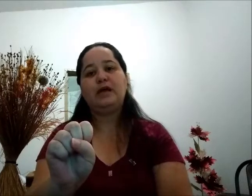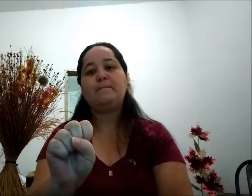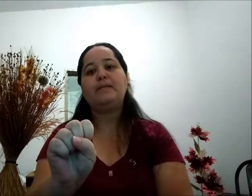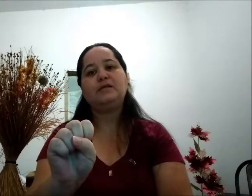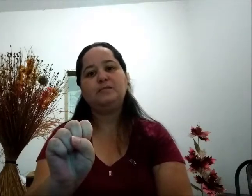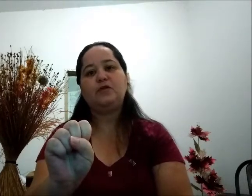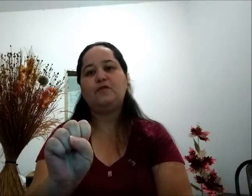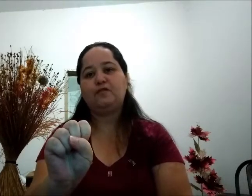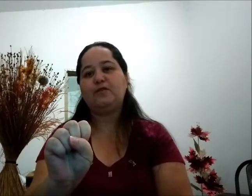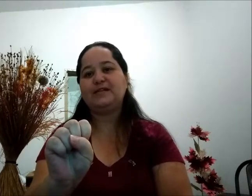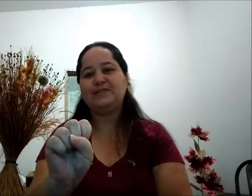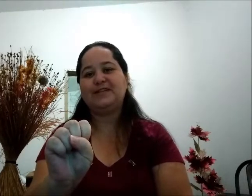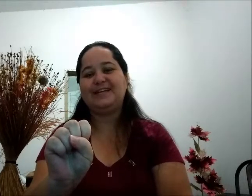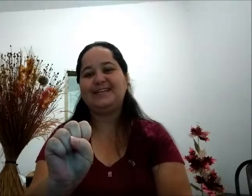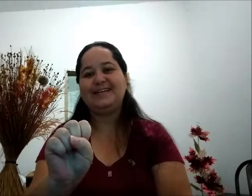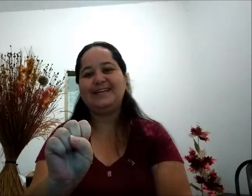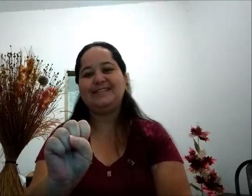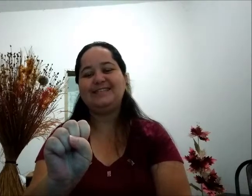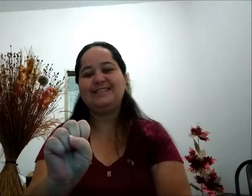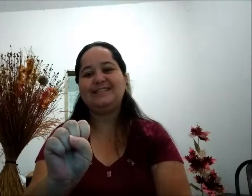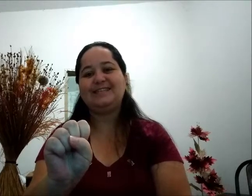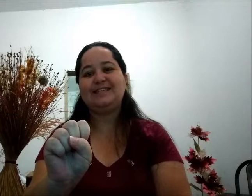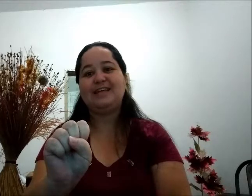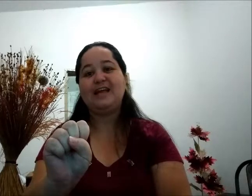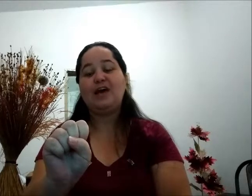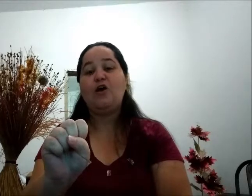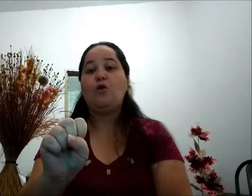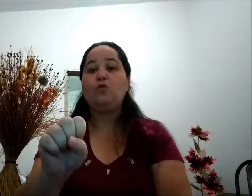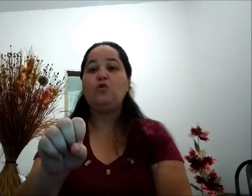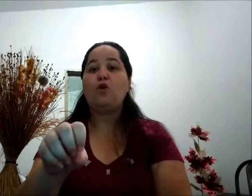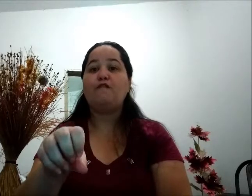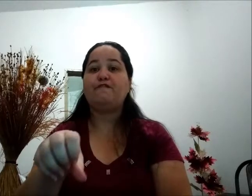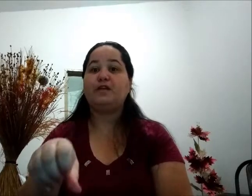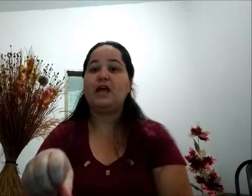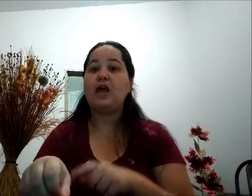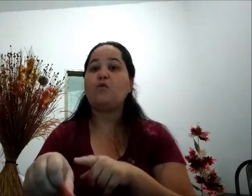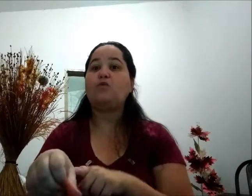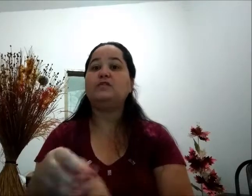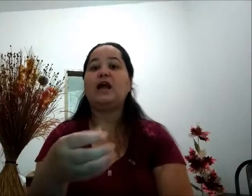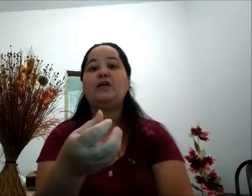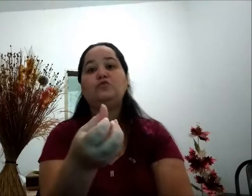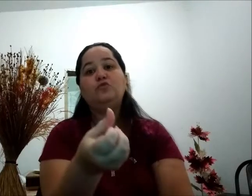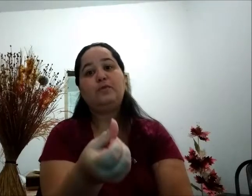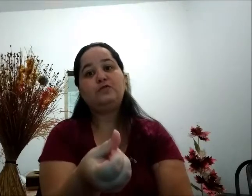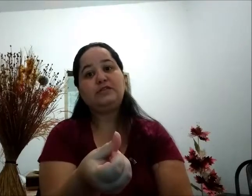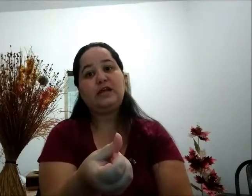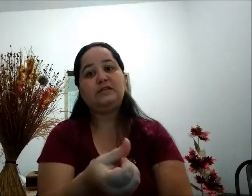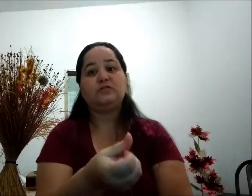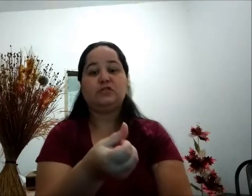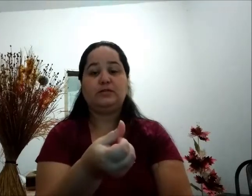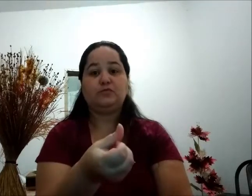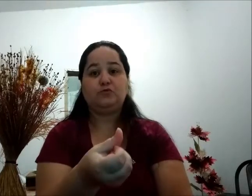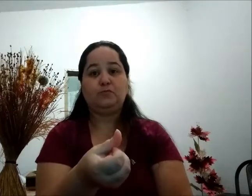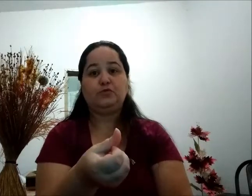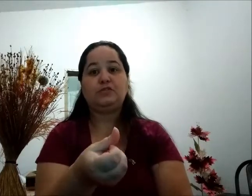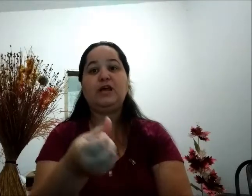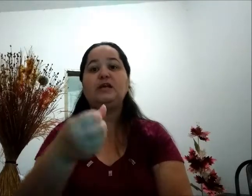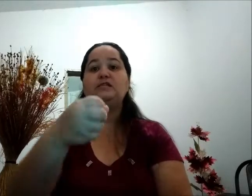a mesma configuração da letra S. O 9 é o contrário do número 6. Nós temos o número 6 e